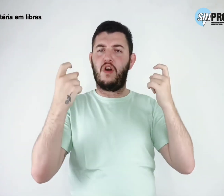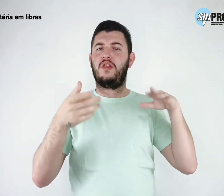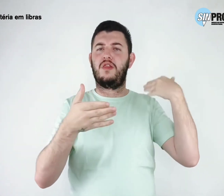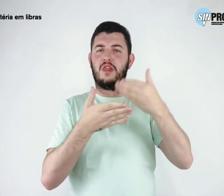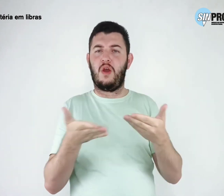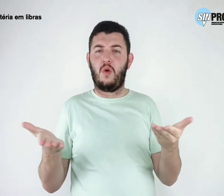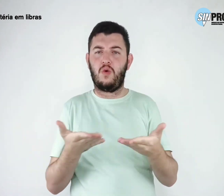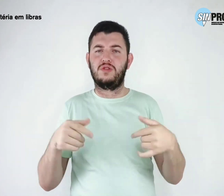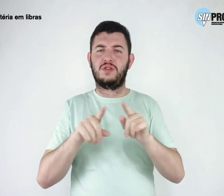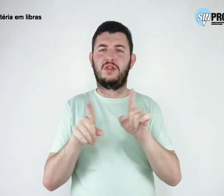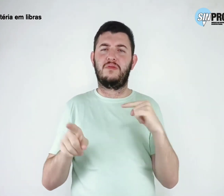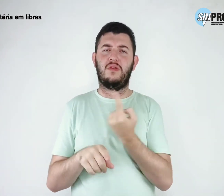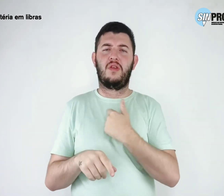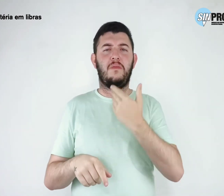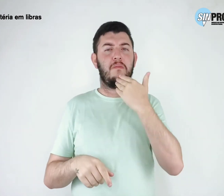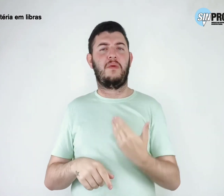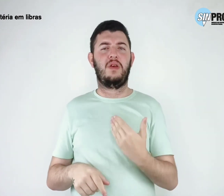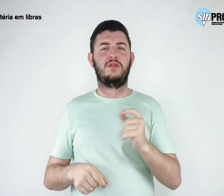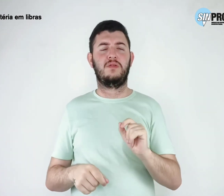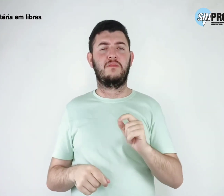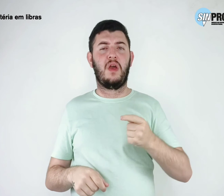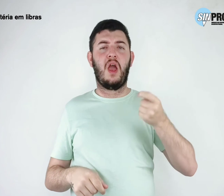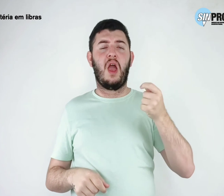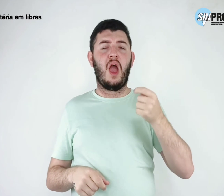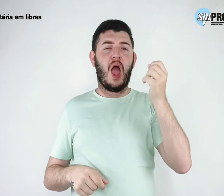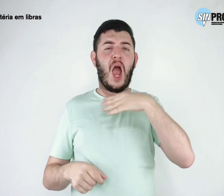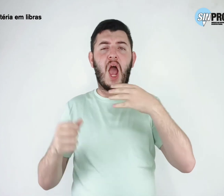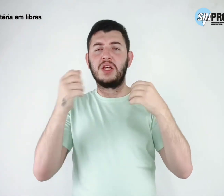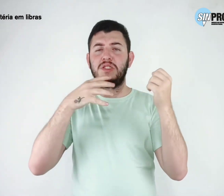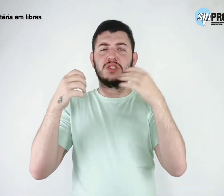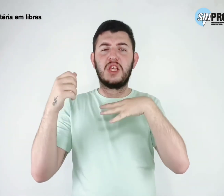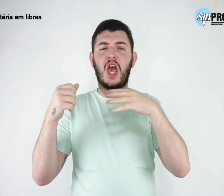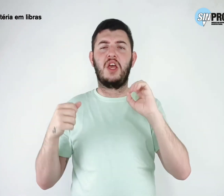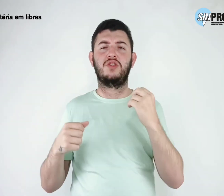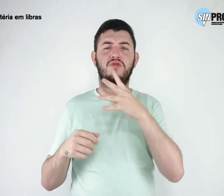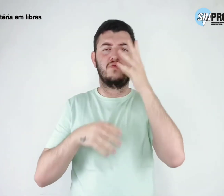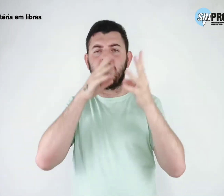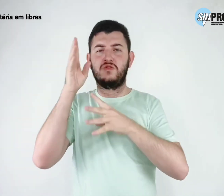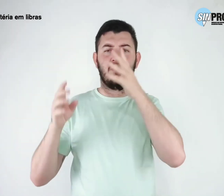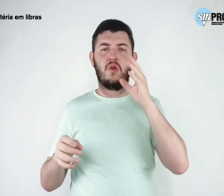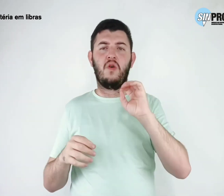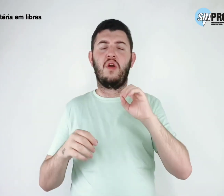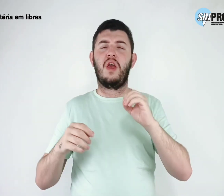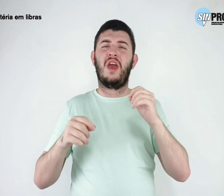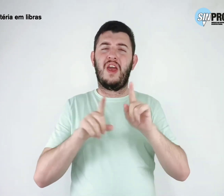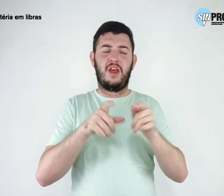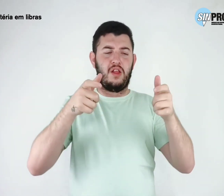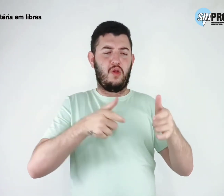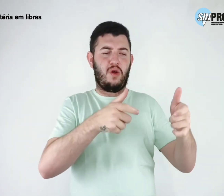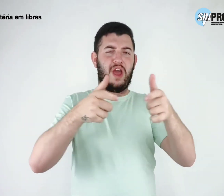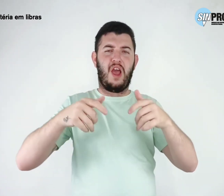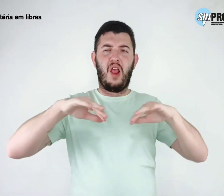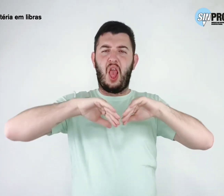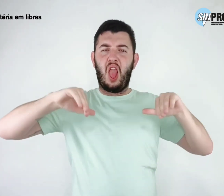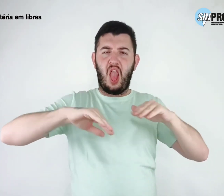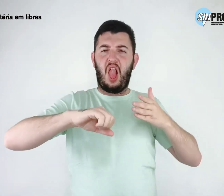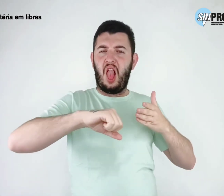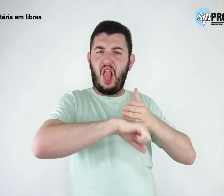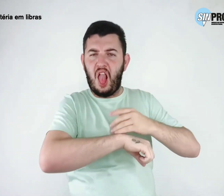que o assédio e violação dos nossos espaços cessem imediatamente com a